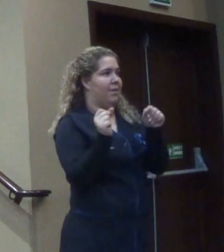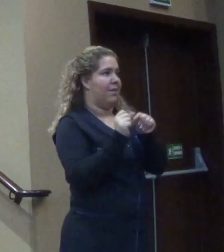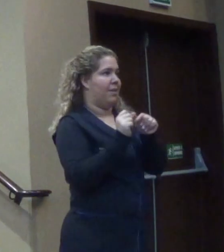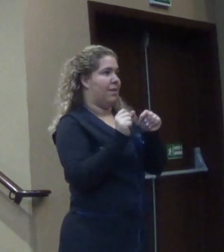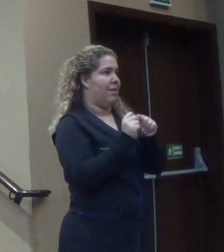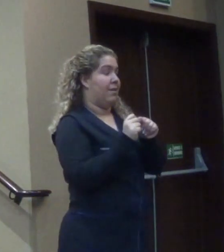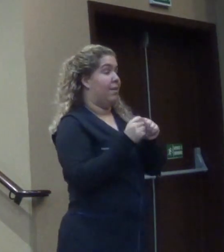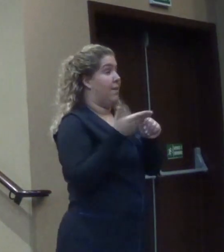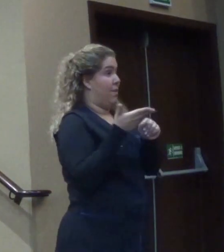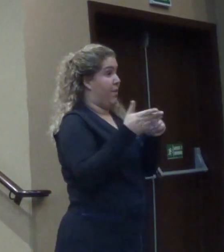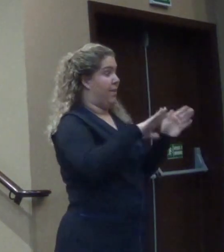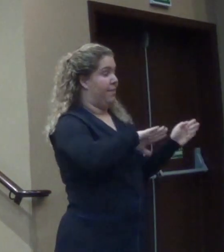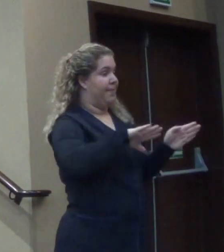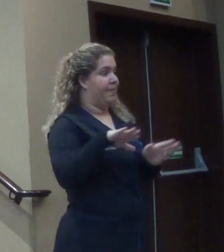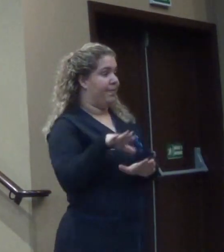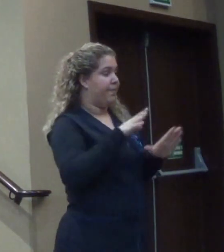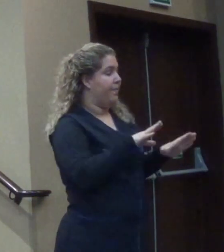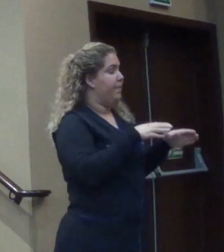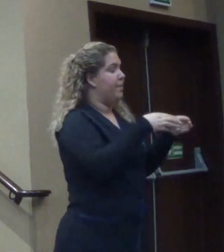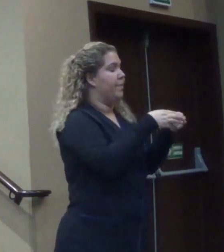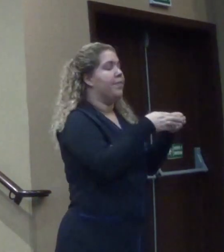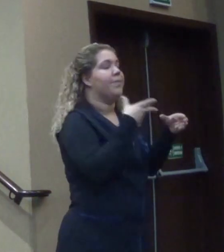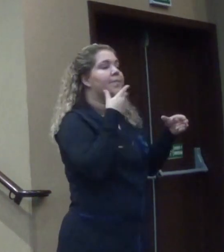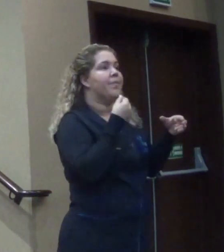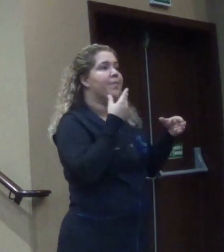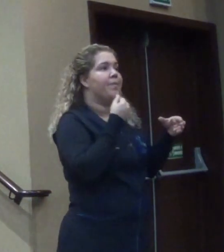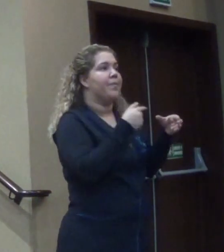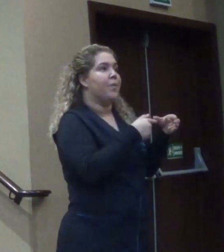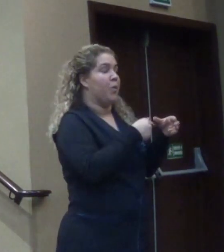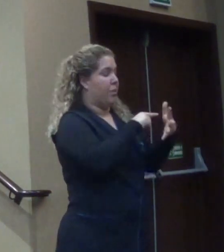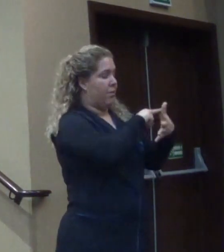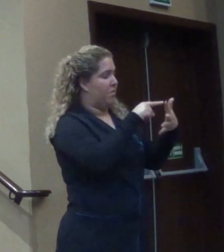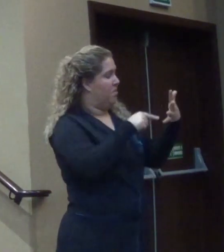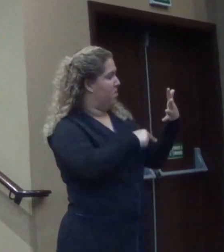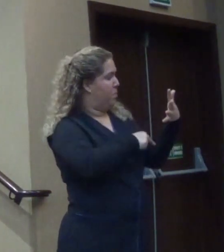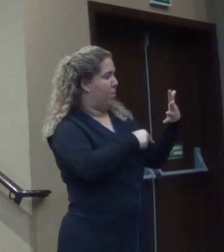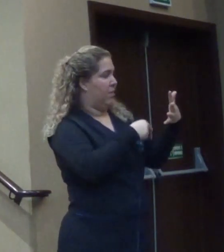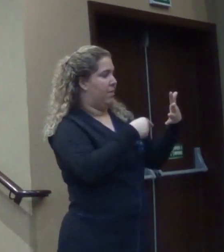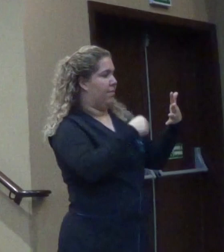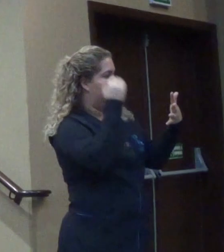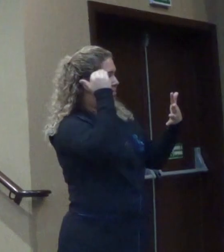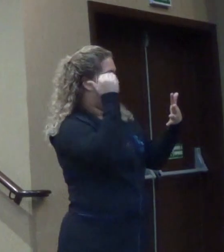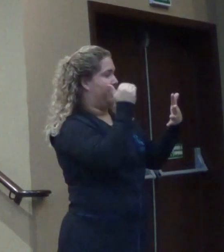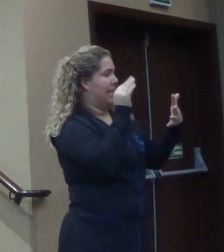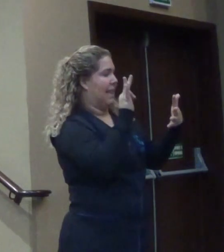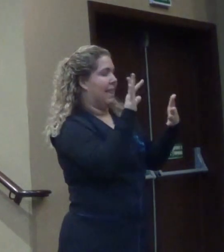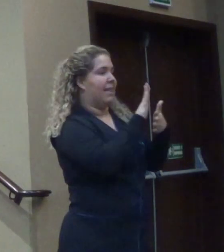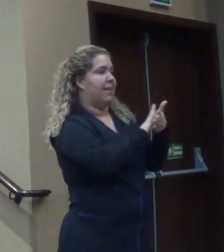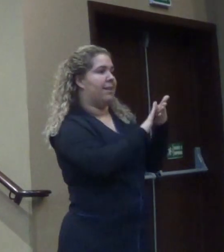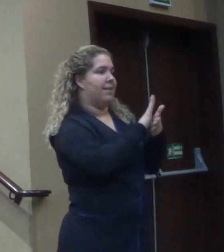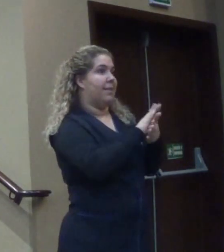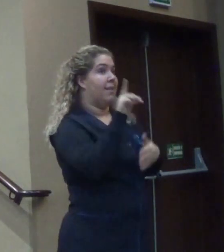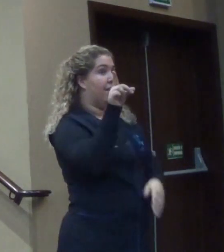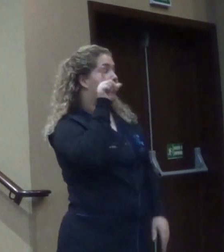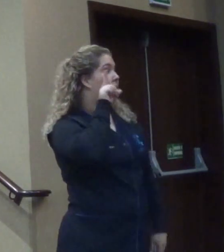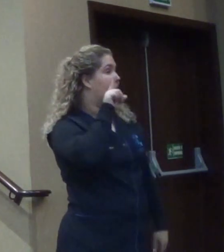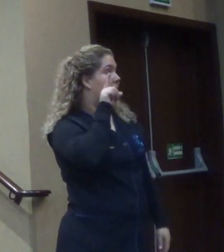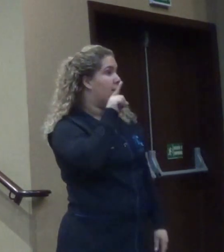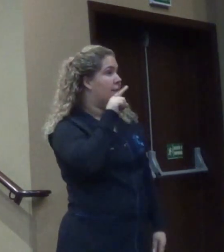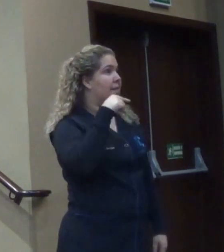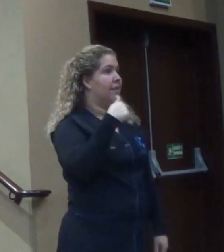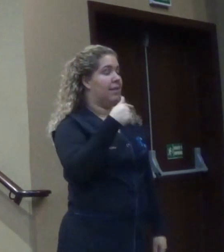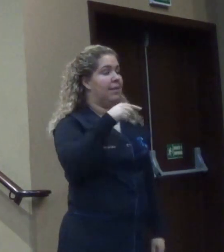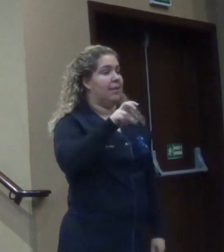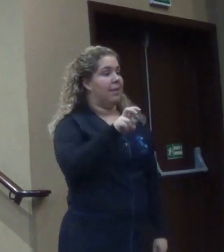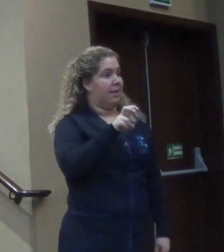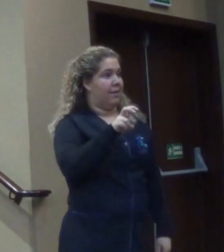que não faziam que não tinham nenhum desses 5 itens, tinham uma expectativa nos Estados Unidos de 75,5